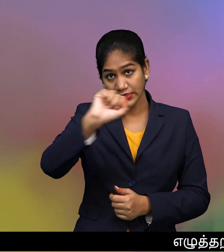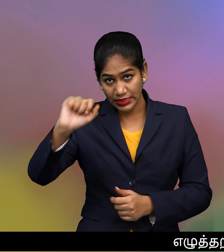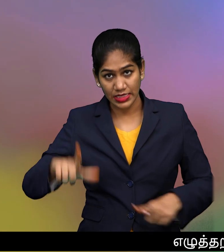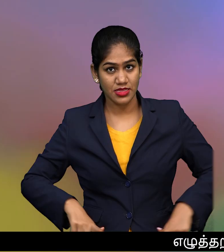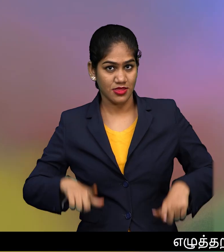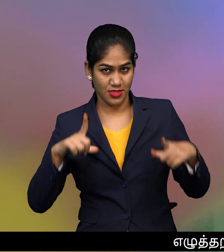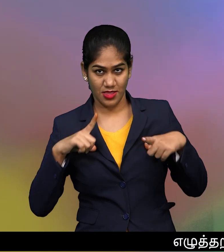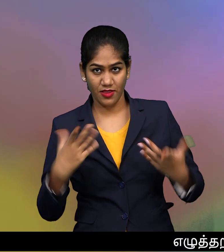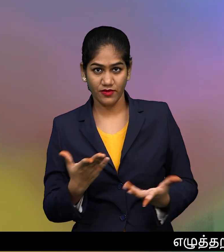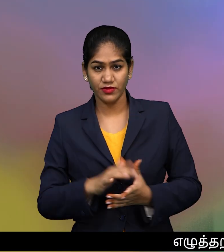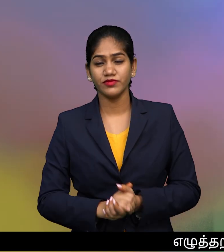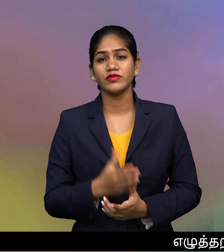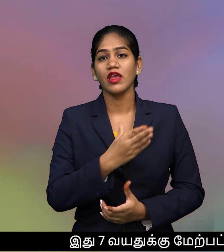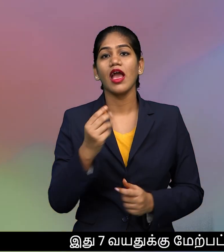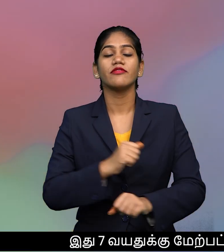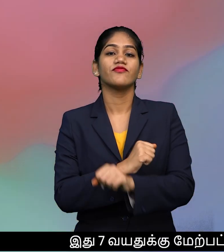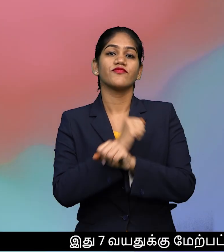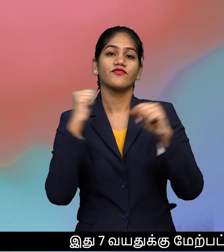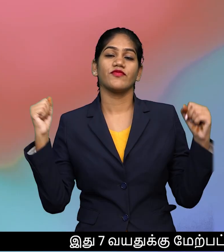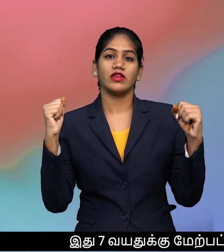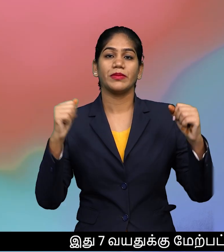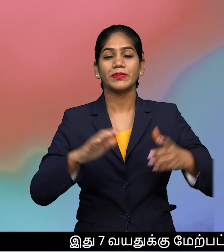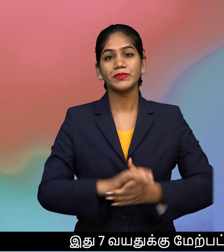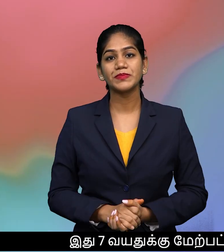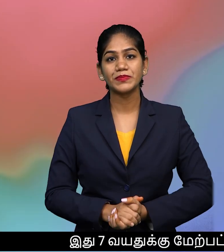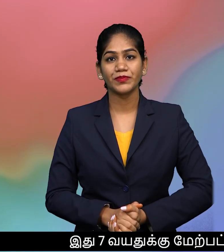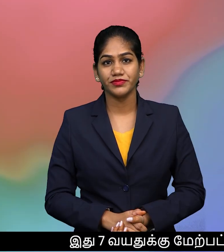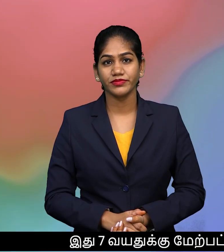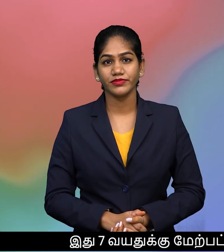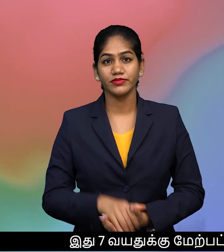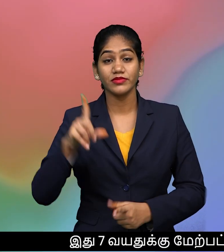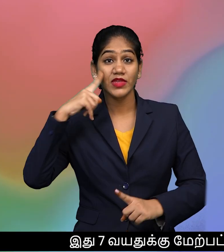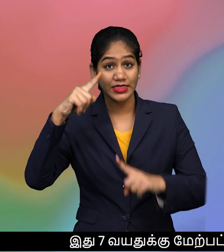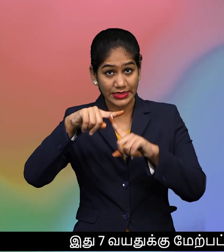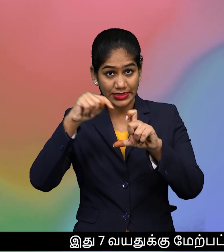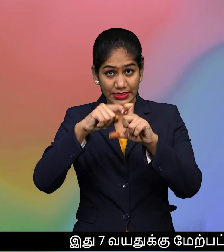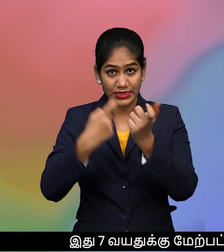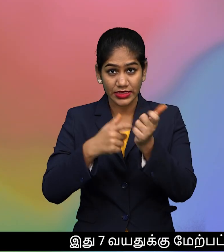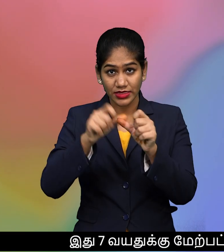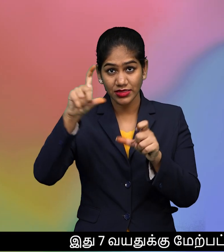எழுத்தறிவு விகிதம் இது 7 வயதுக்கு மேற்பட்டவர்களின் மொத்த எண்ணிக்கை.